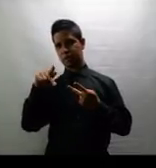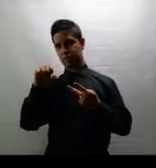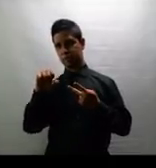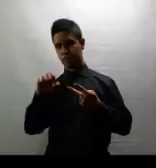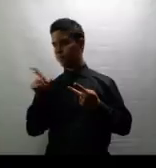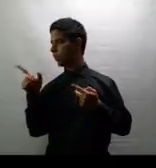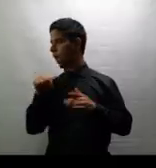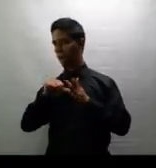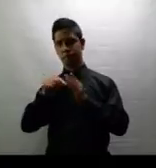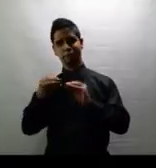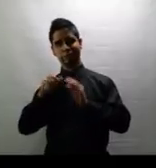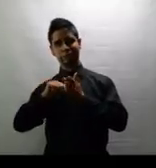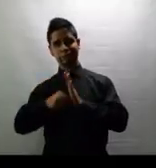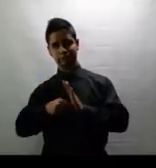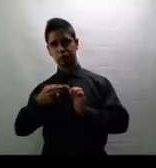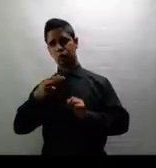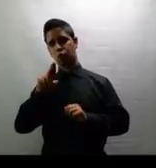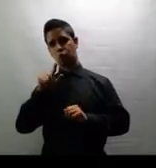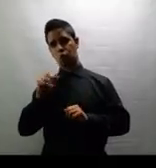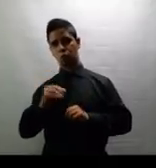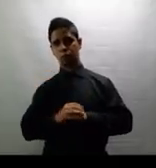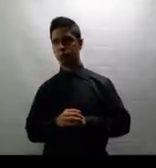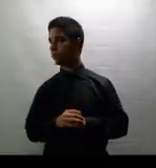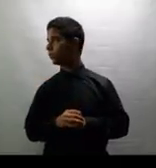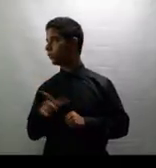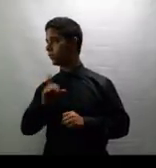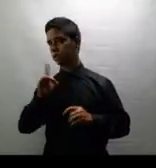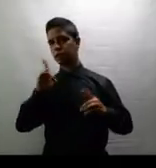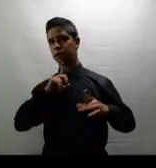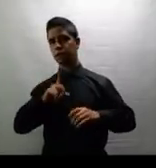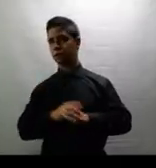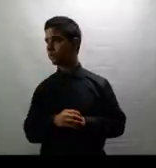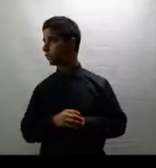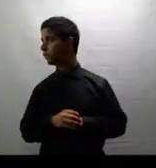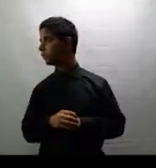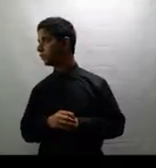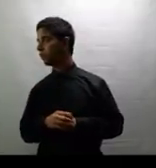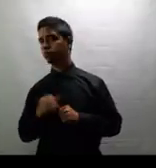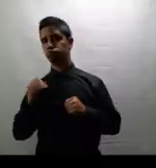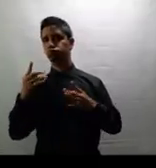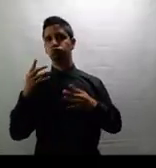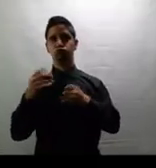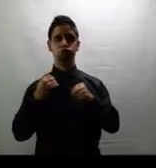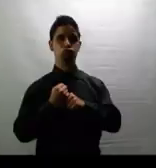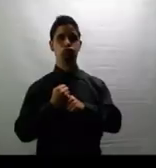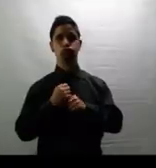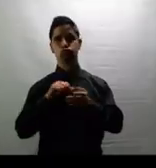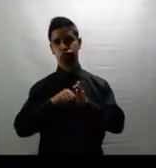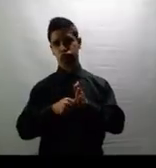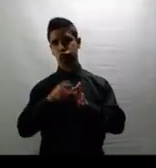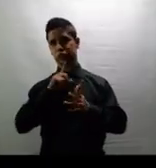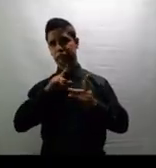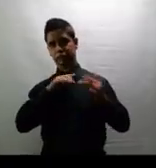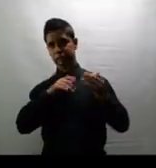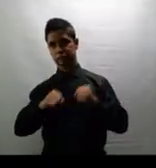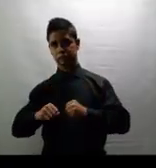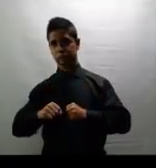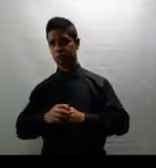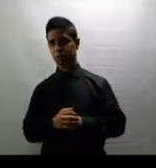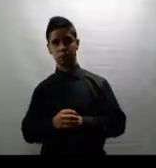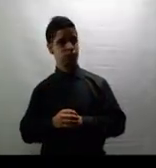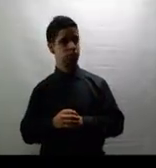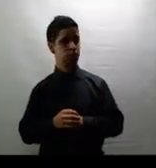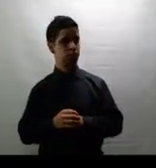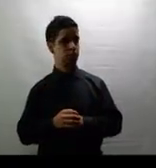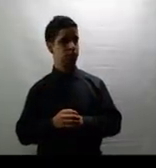hubo verdad 29 fue terrible sí exacto exacto fuerte y